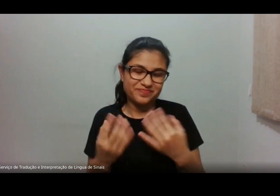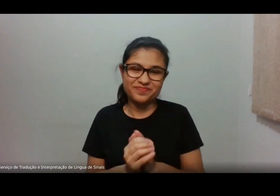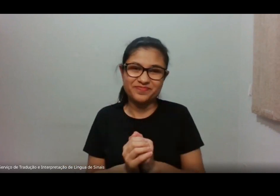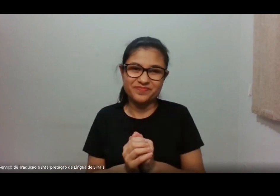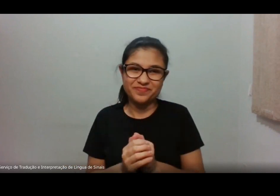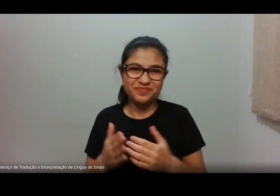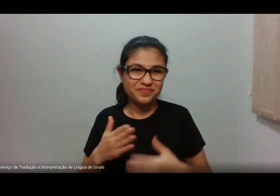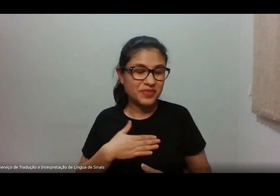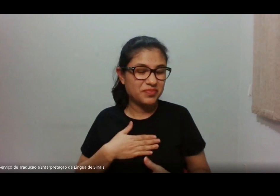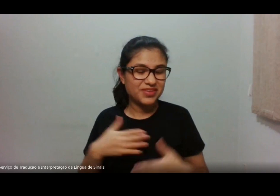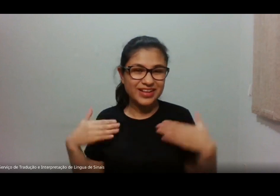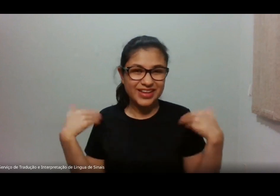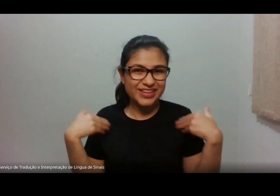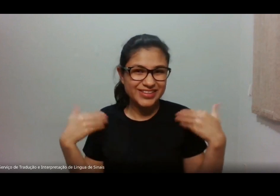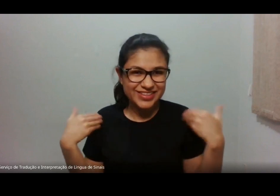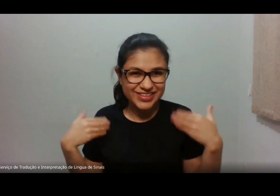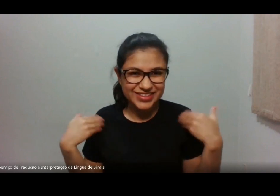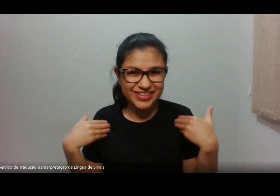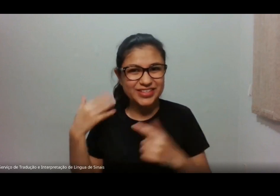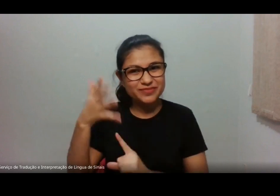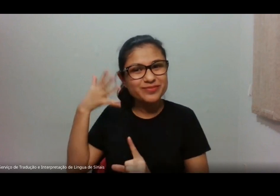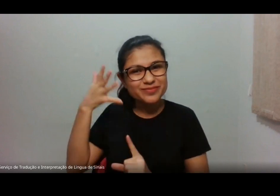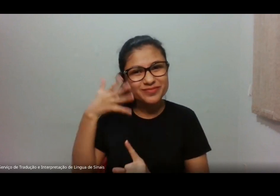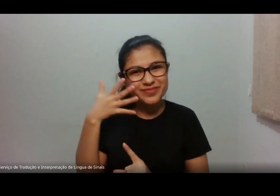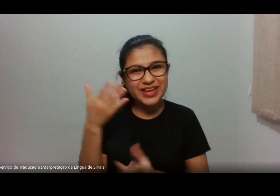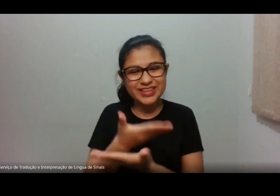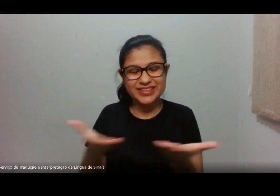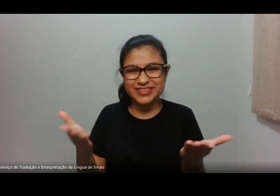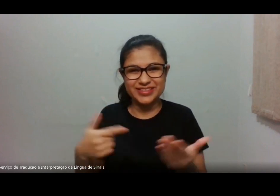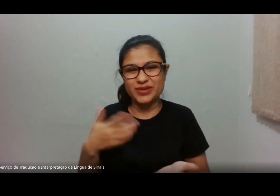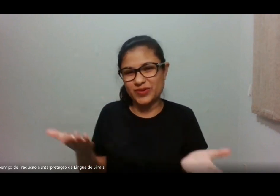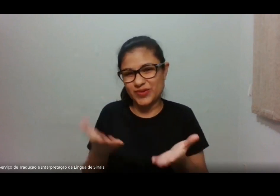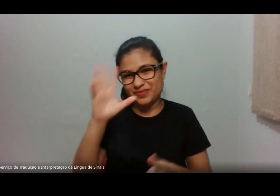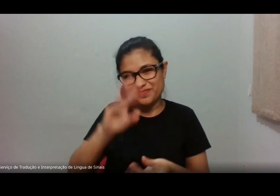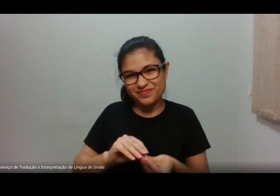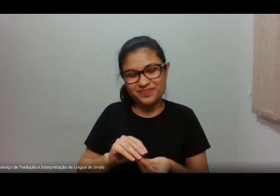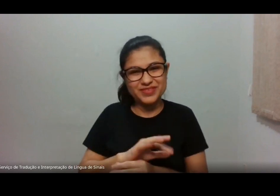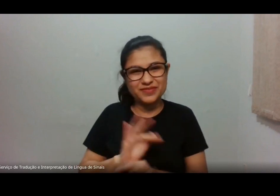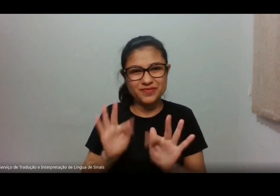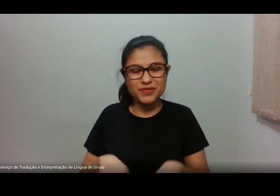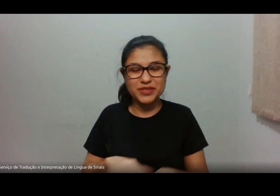E foi uma alegria para mim falar aqui. Muito obrigada mesmo. E aqui eu encerro.